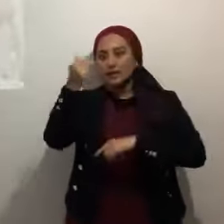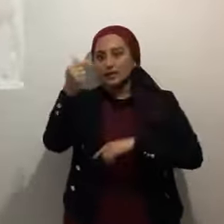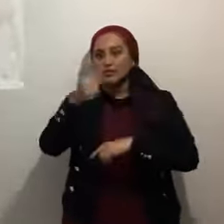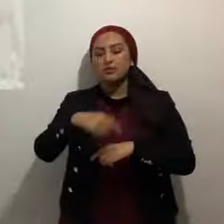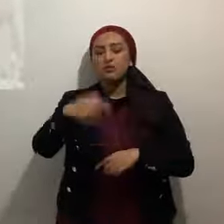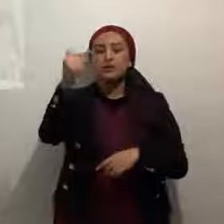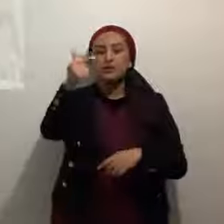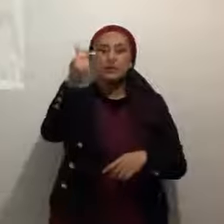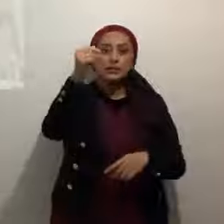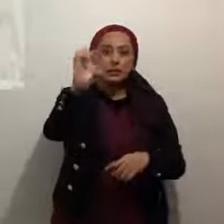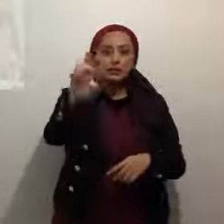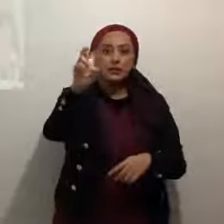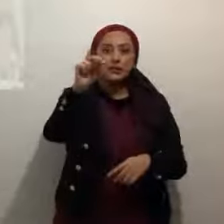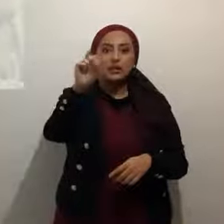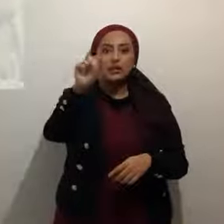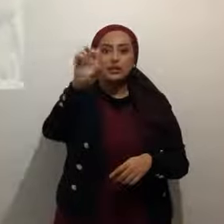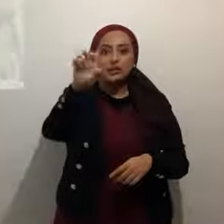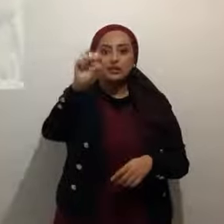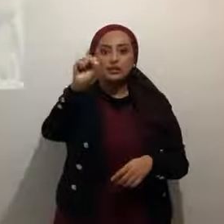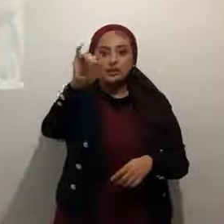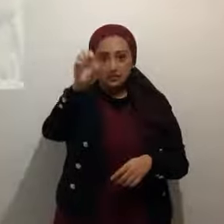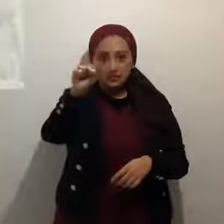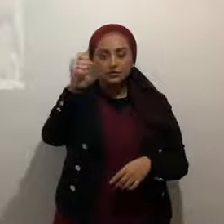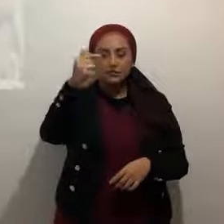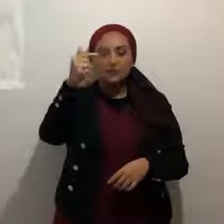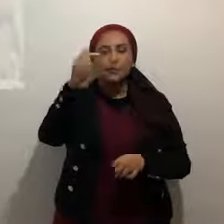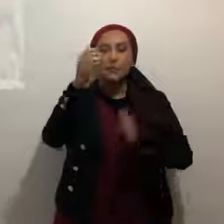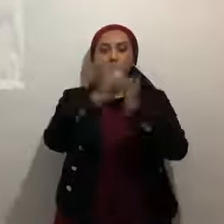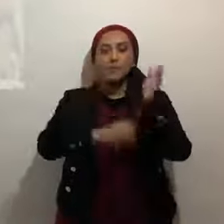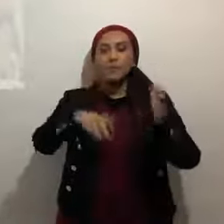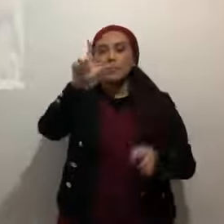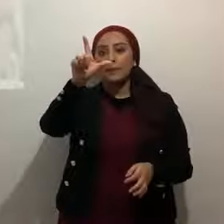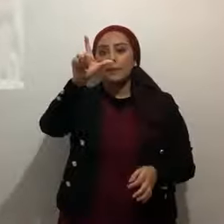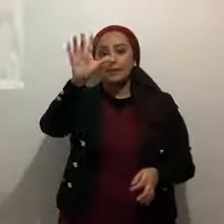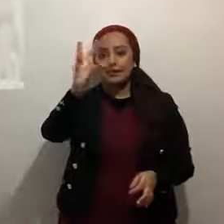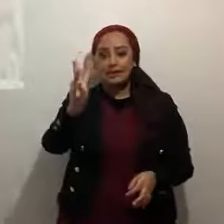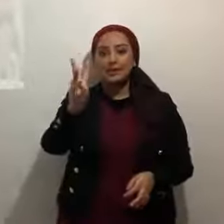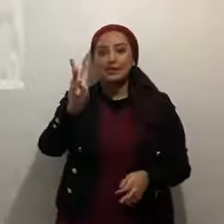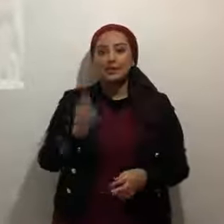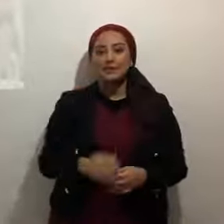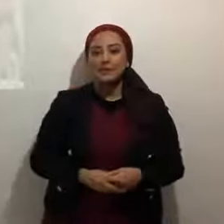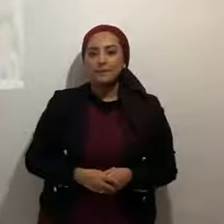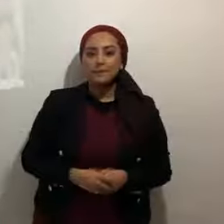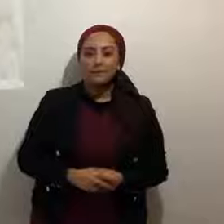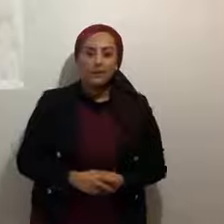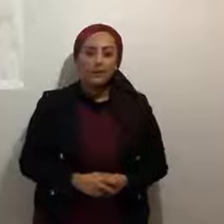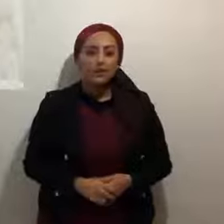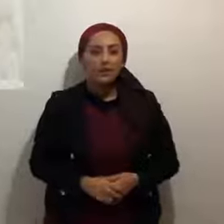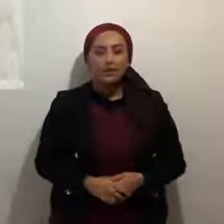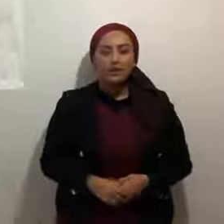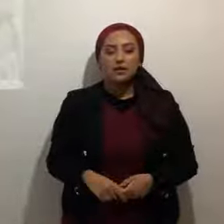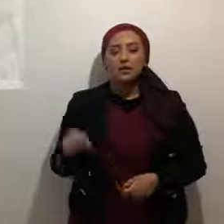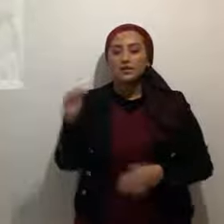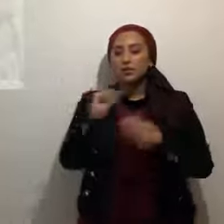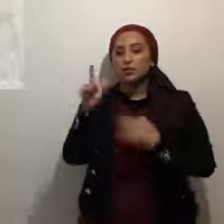capítulo 26. Sí, bendito es el Abacados, Génesis 26. Bereshit 26,